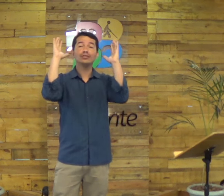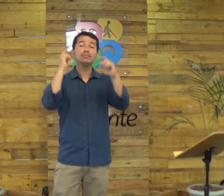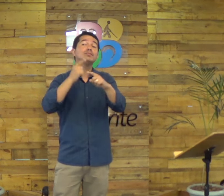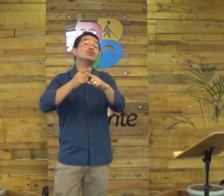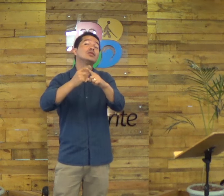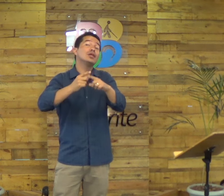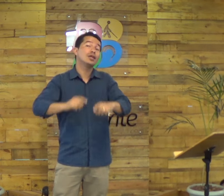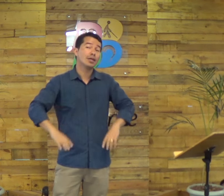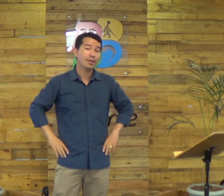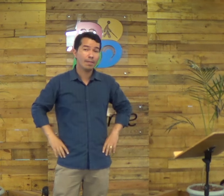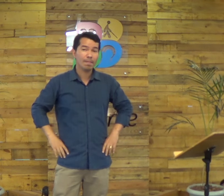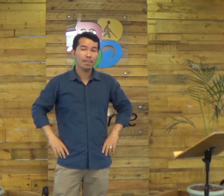e por que eu não desisti?